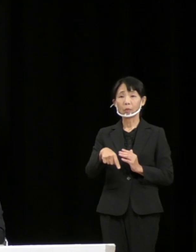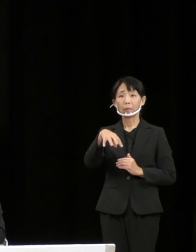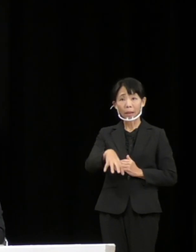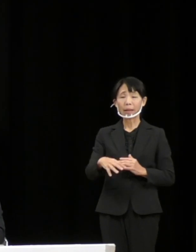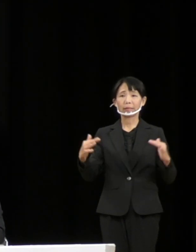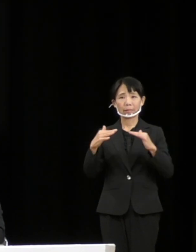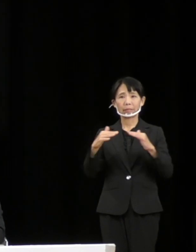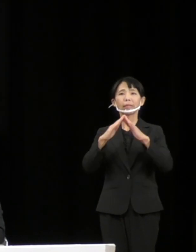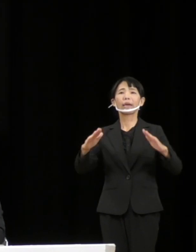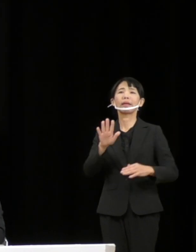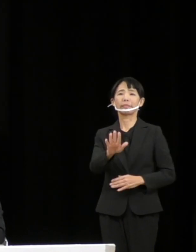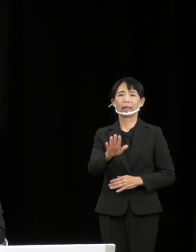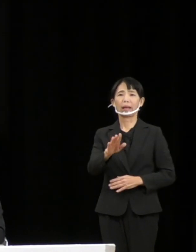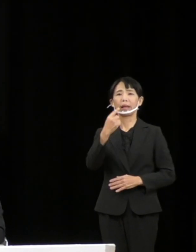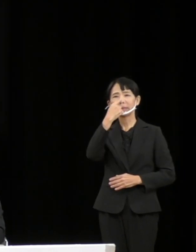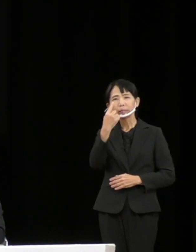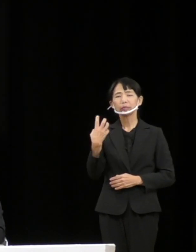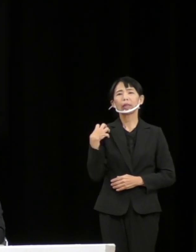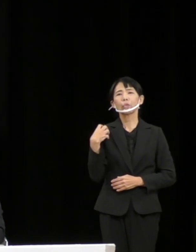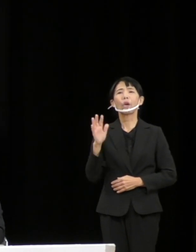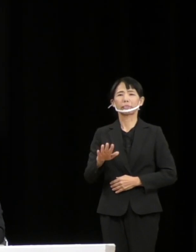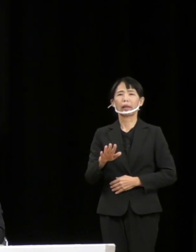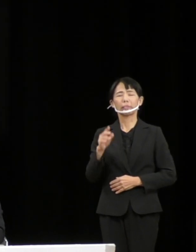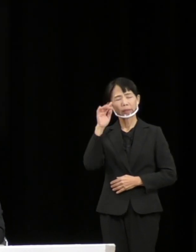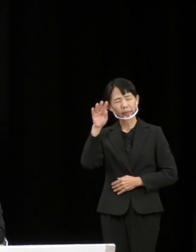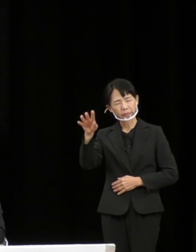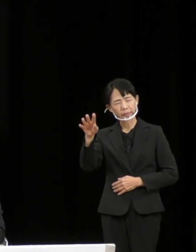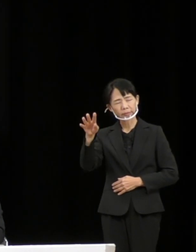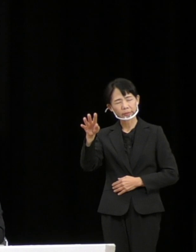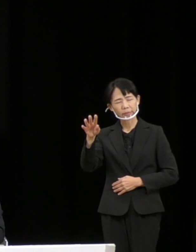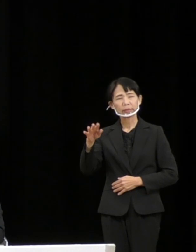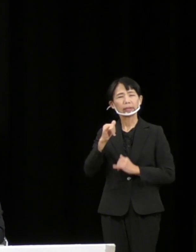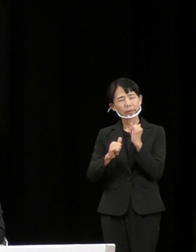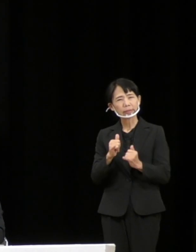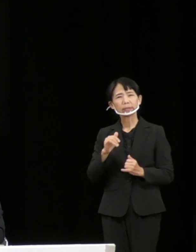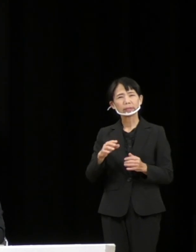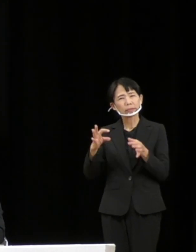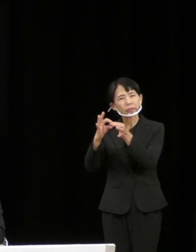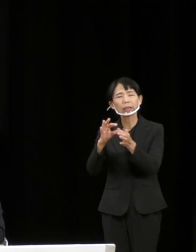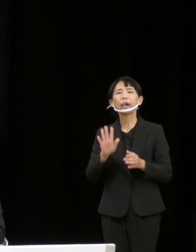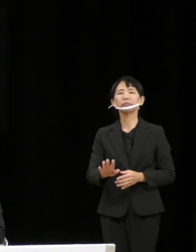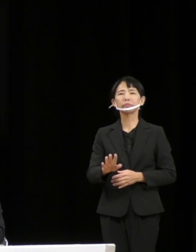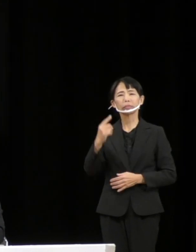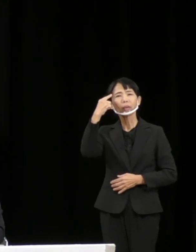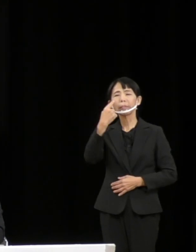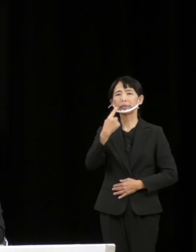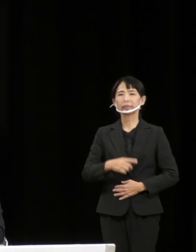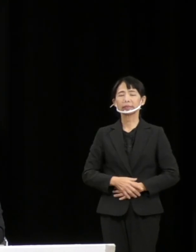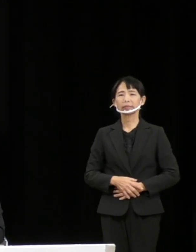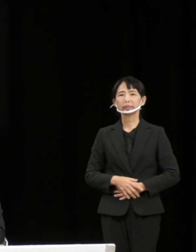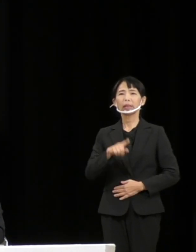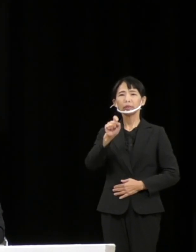懐かしく思うとともにとても因縁めいてるなととても感慨深いですこの